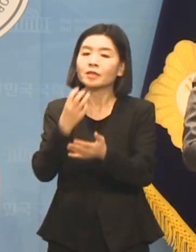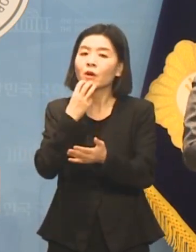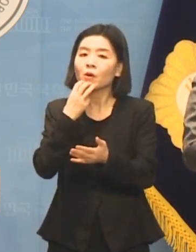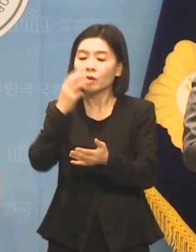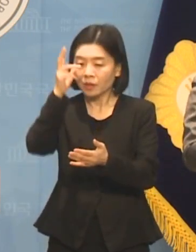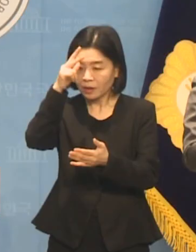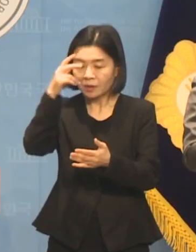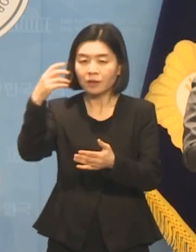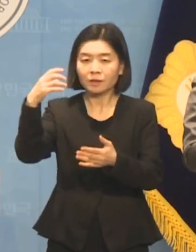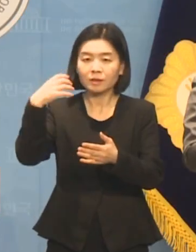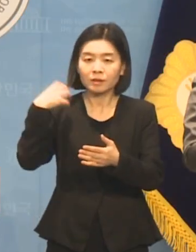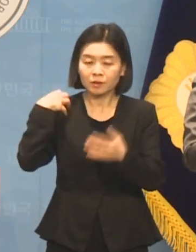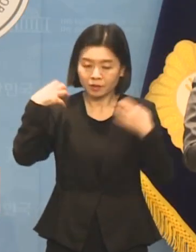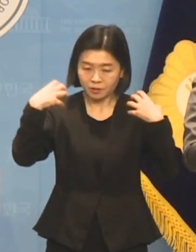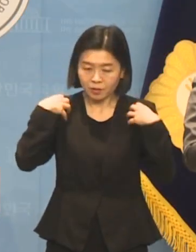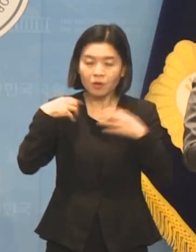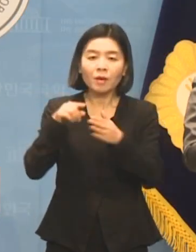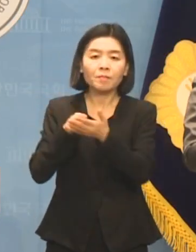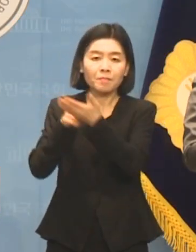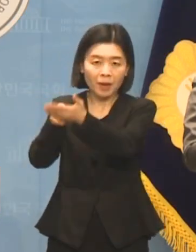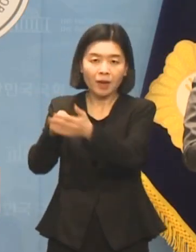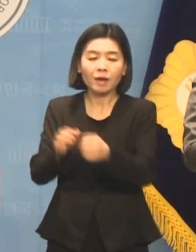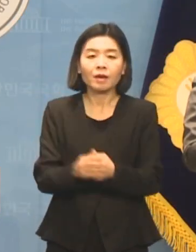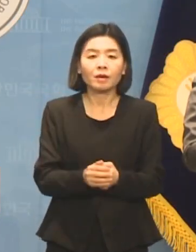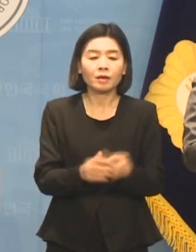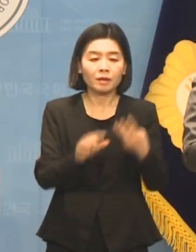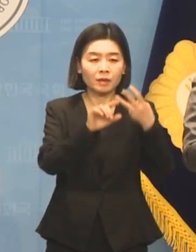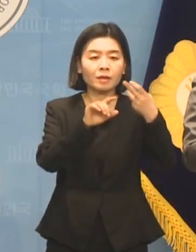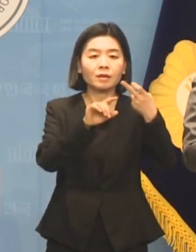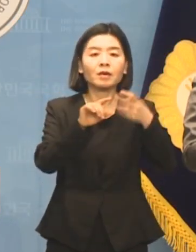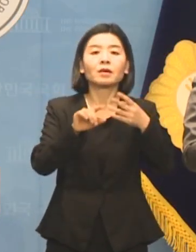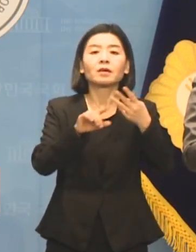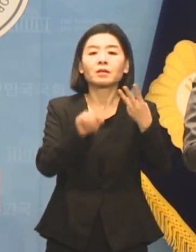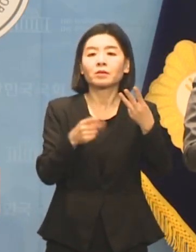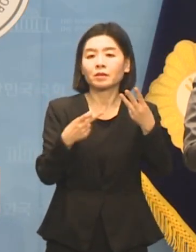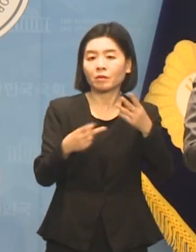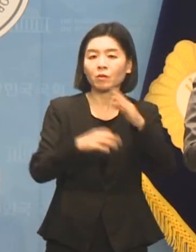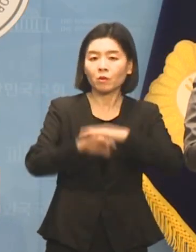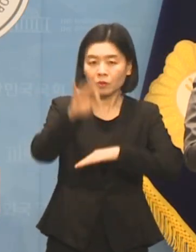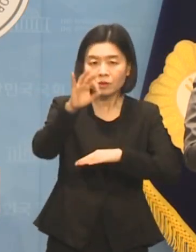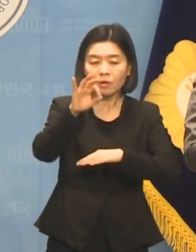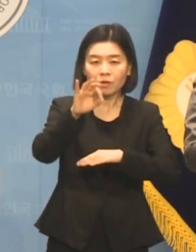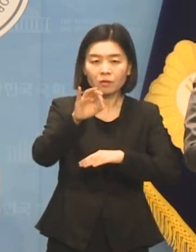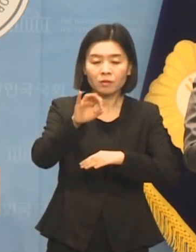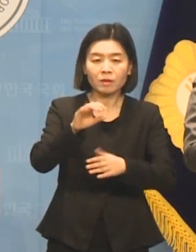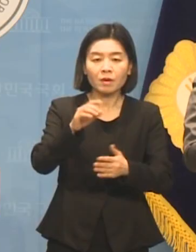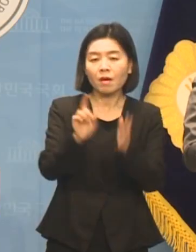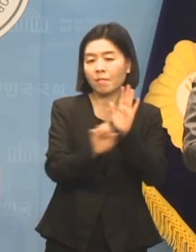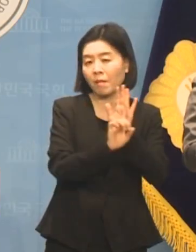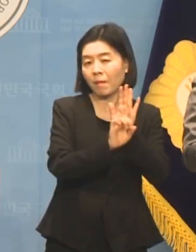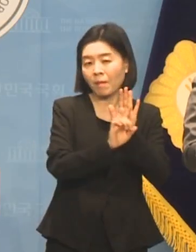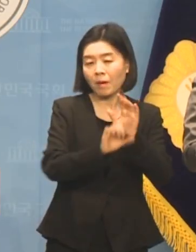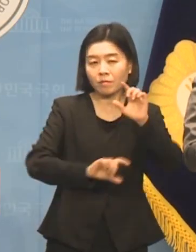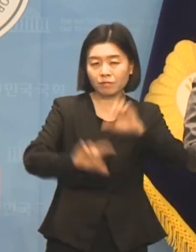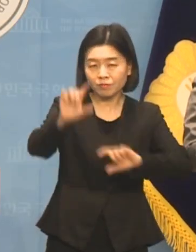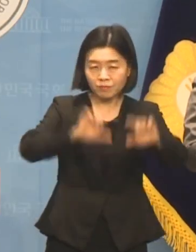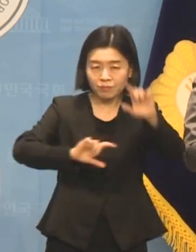했습니다. 헌법재판소에 따르면 12일 오전 7시 38분 기준 자유 게시판에 등록된 게시글